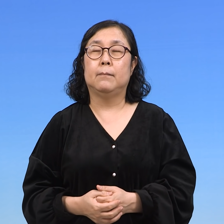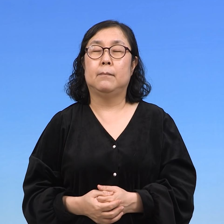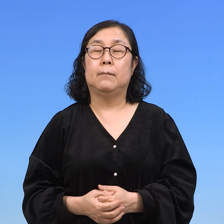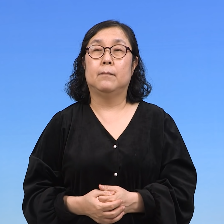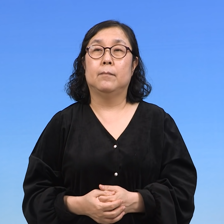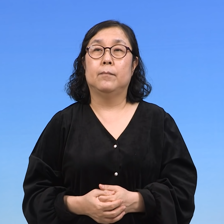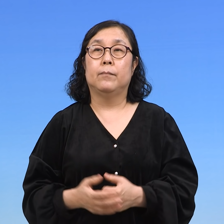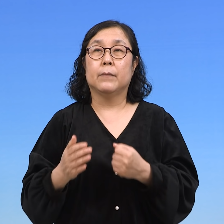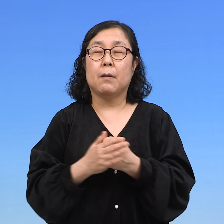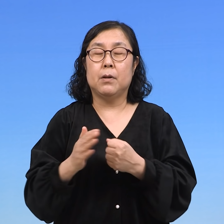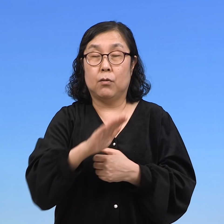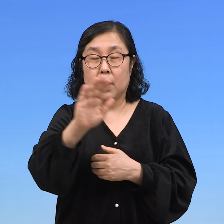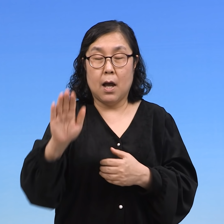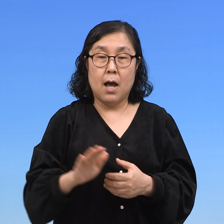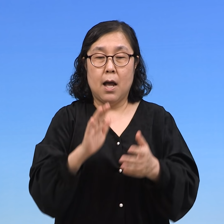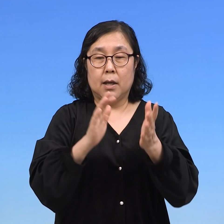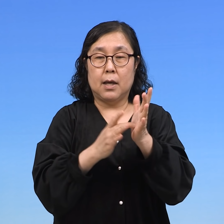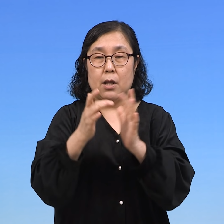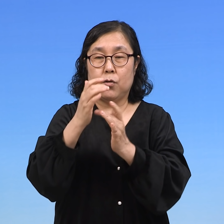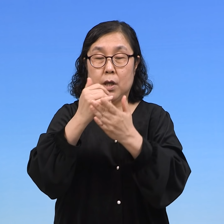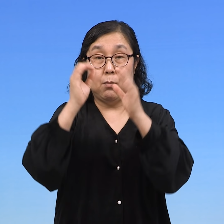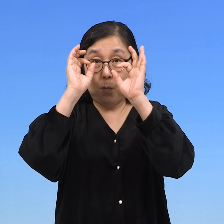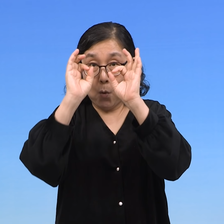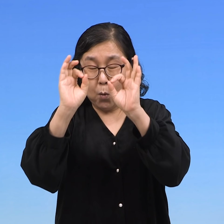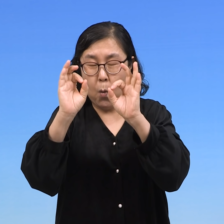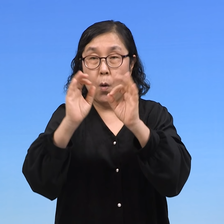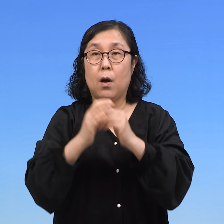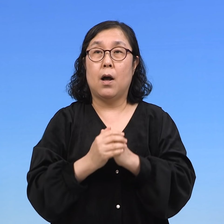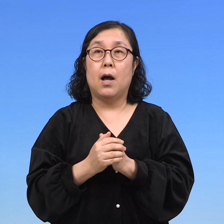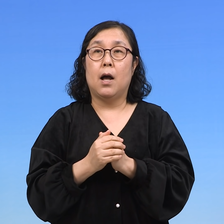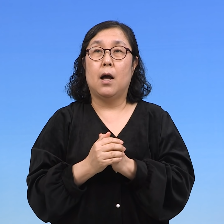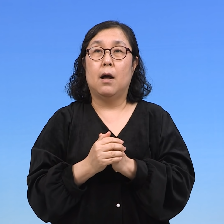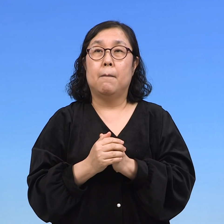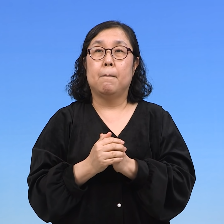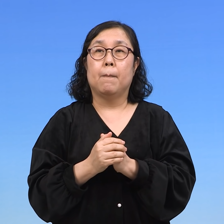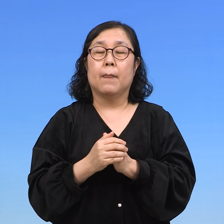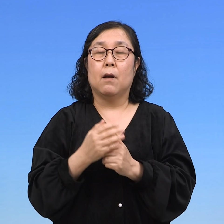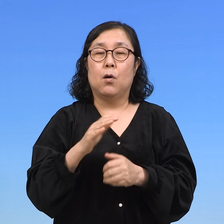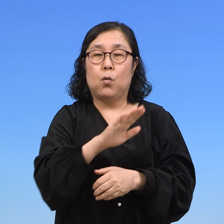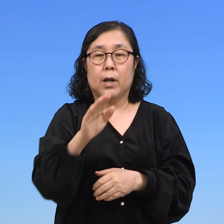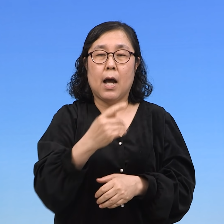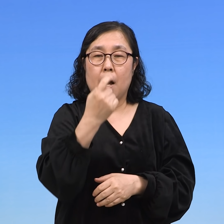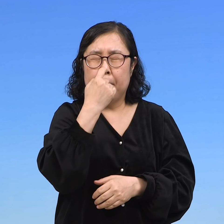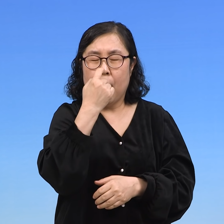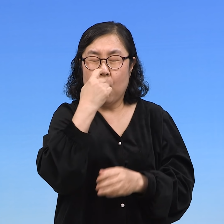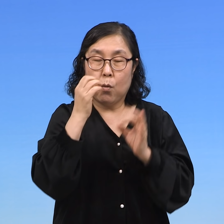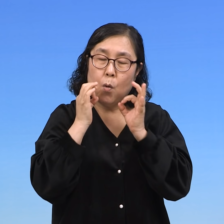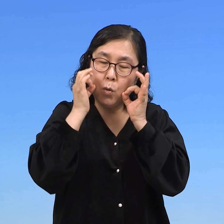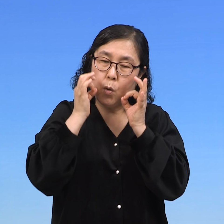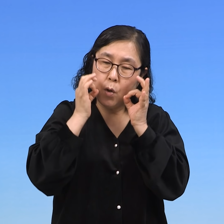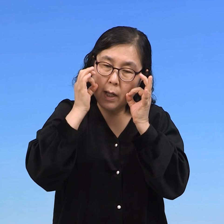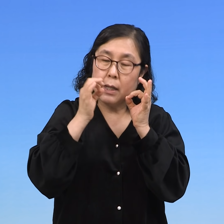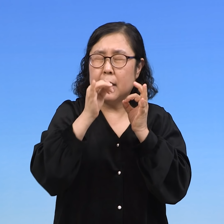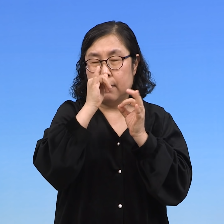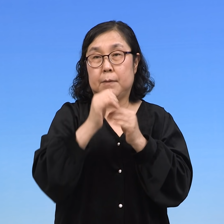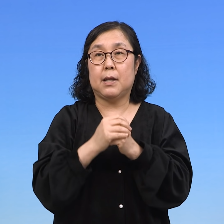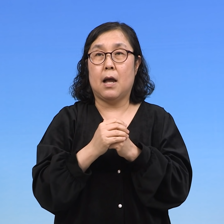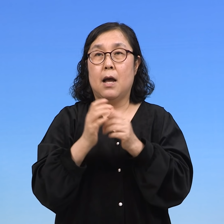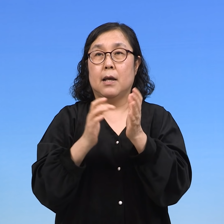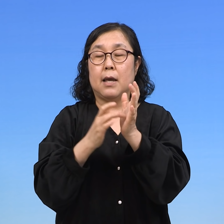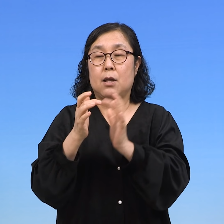이런 맥락에서 우리가 예수님을 보면서 정말 안 되겠지만 배워야 되고 노력해야 되는 게 있는데요